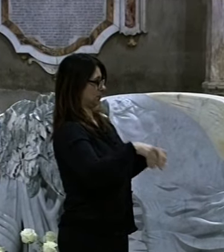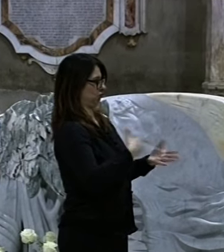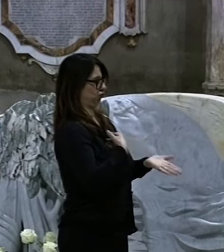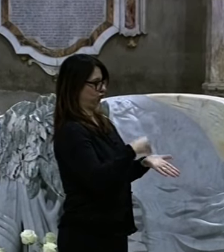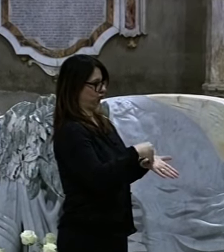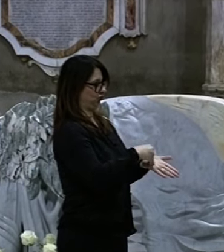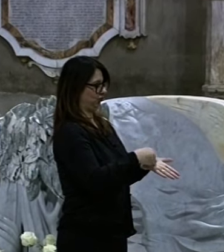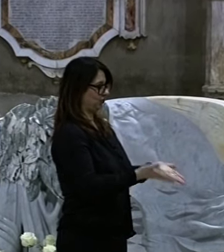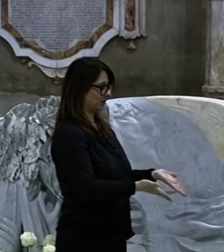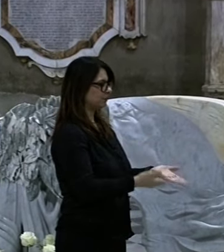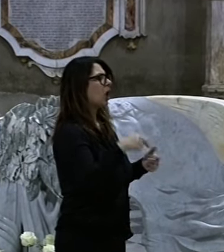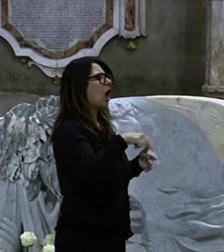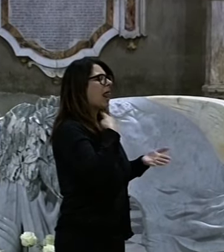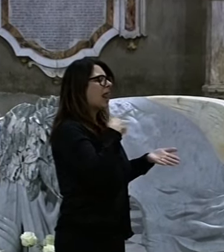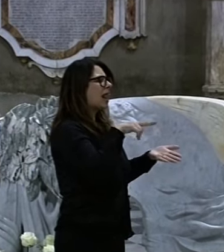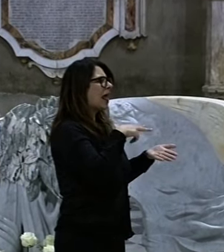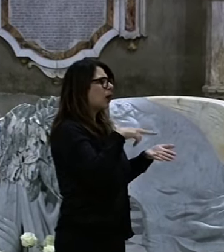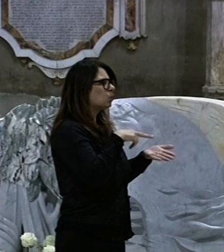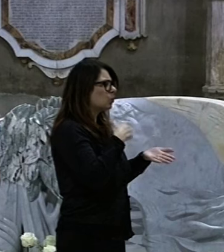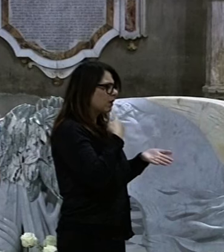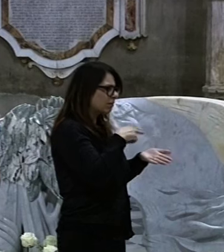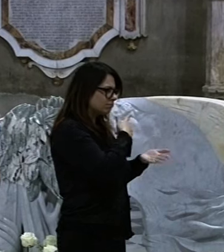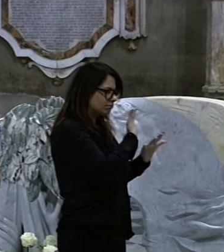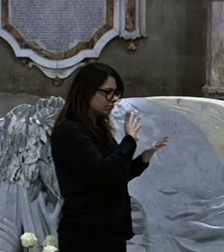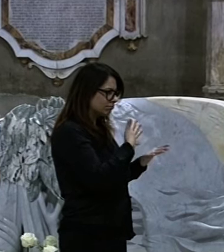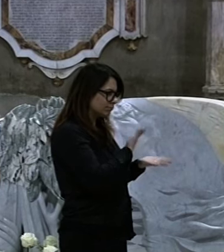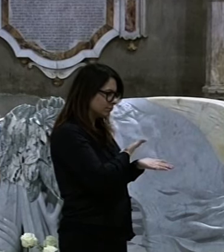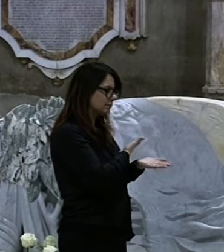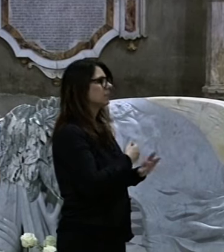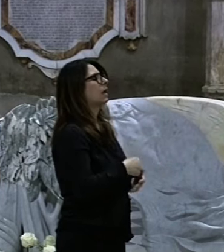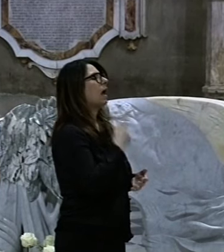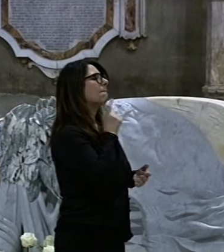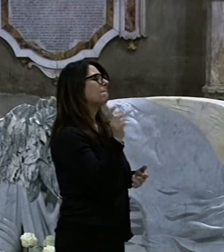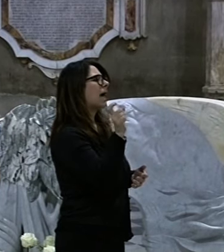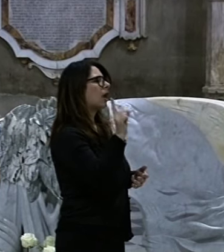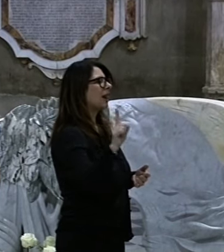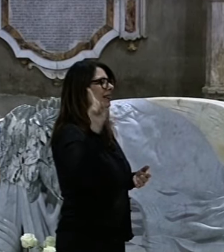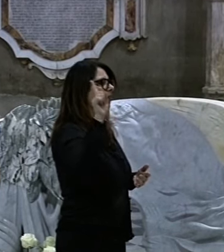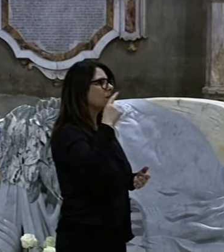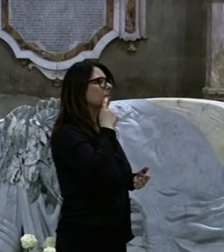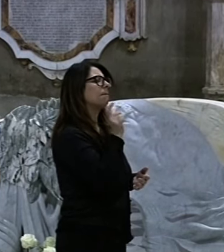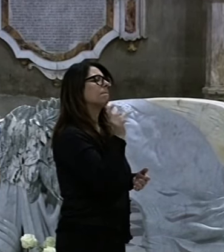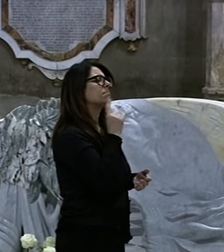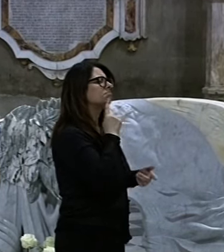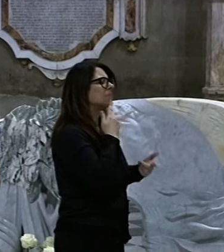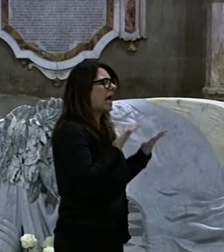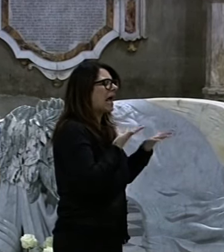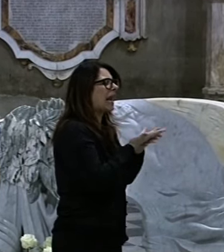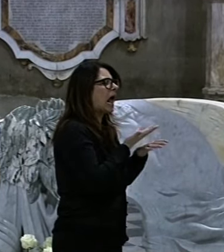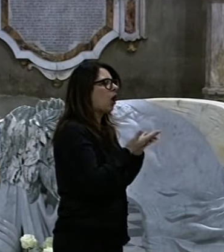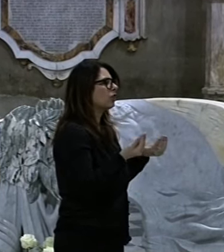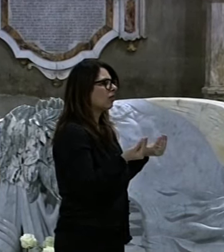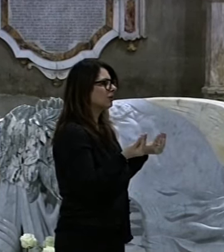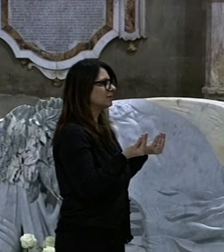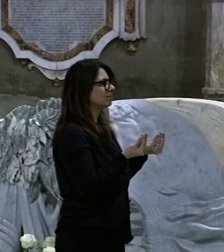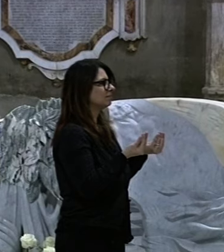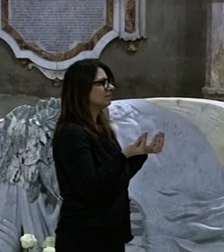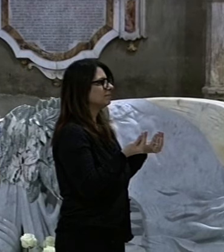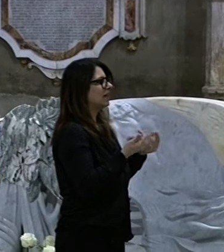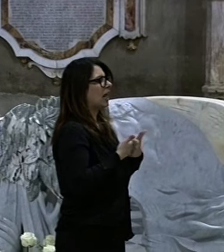E le letture che oggi abbiamo ascoltato, questa parola di Dio, ci parla proprio del dono